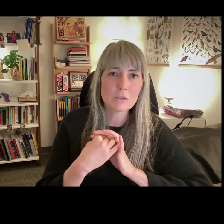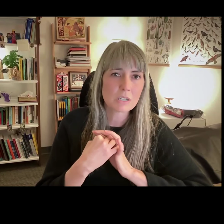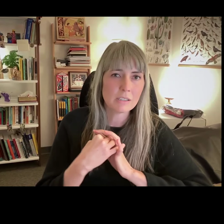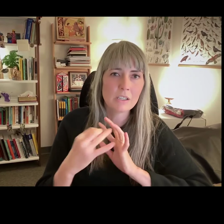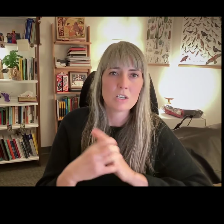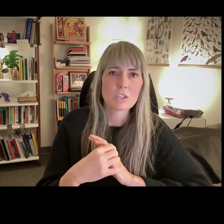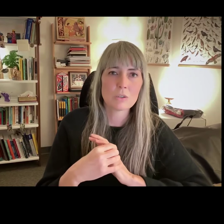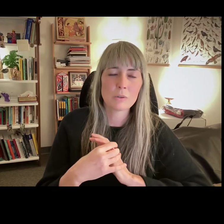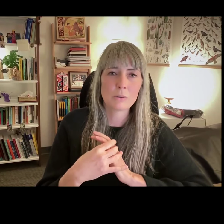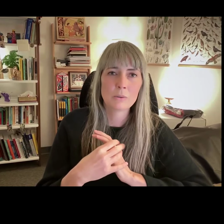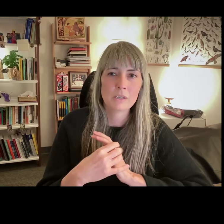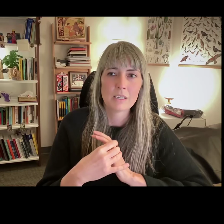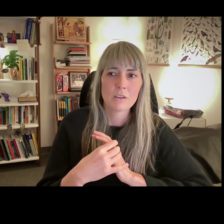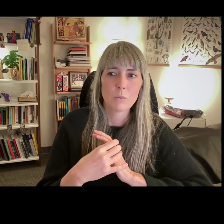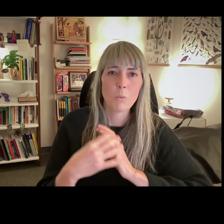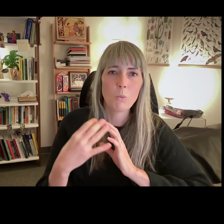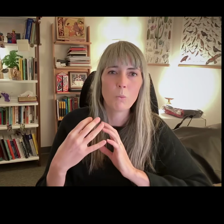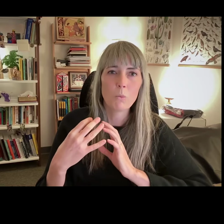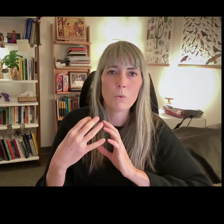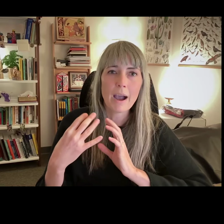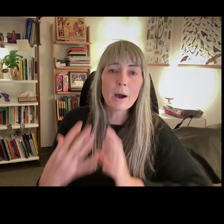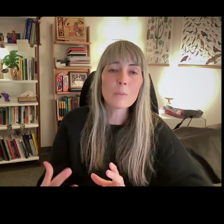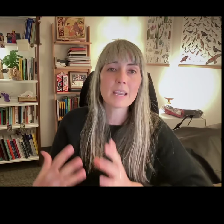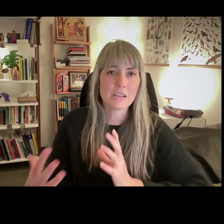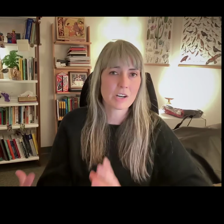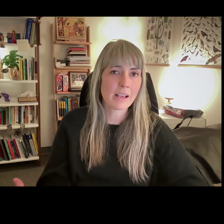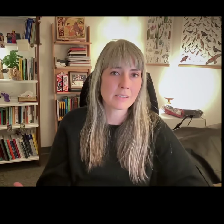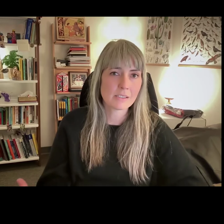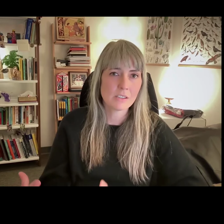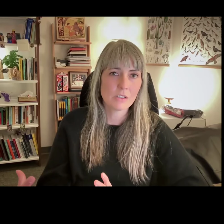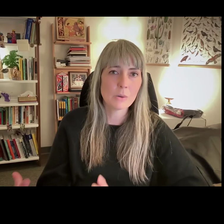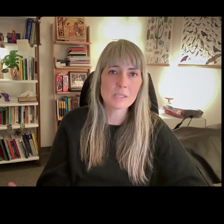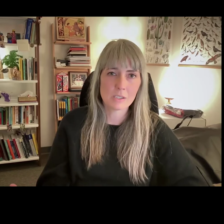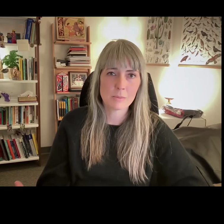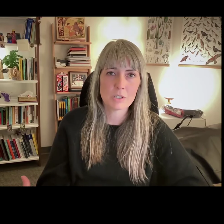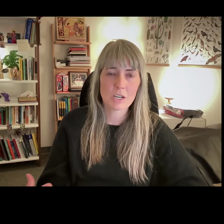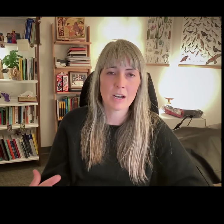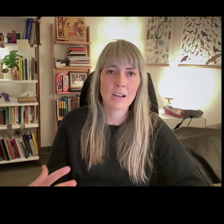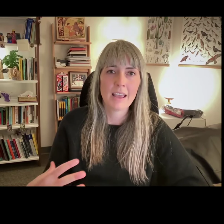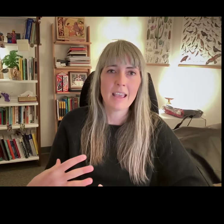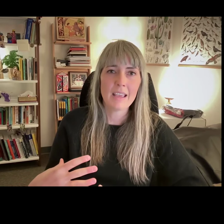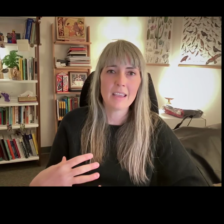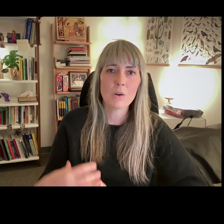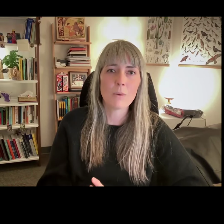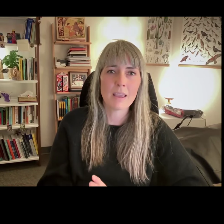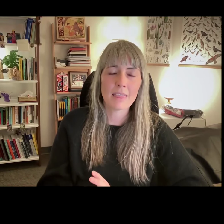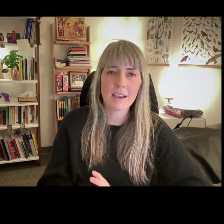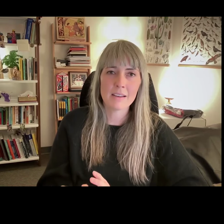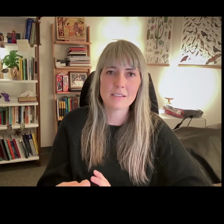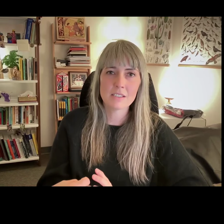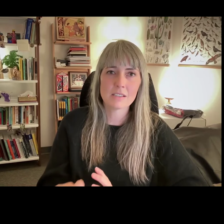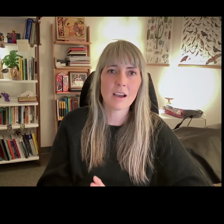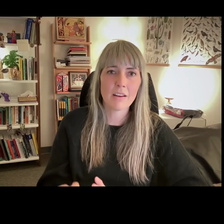un acuerdo en una solución para o en cuanto a cómo podemos tratar la exposición